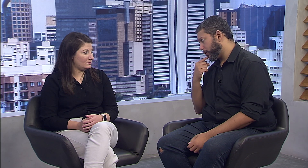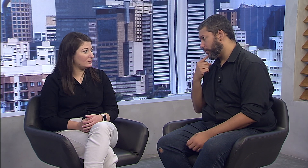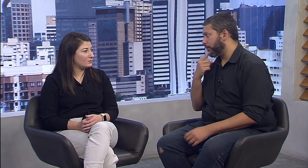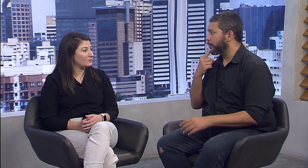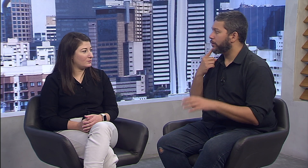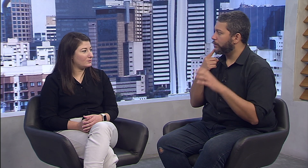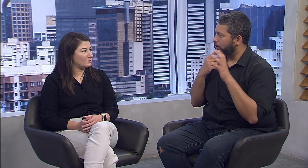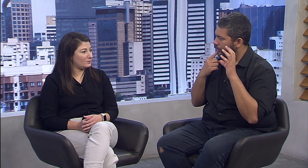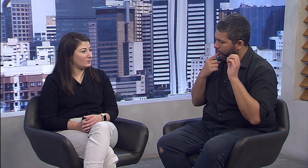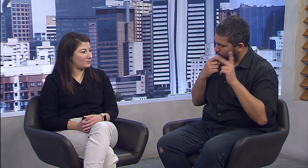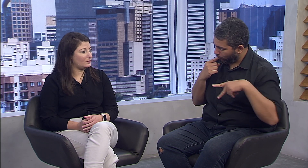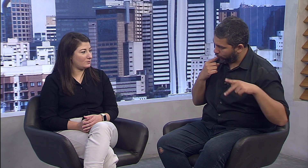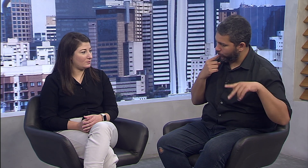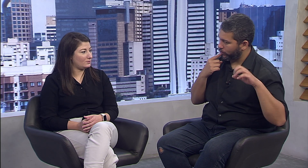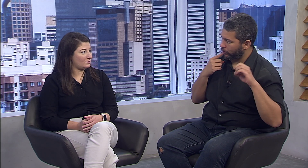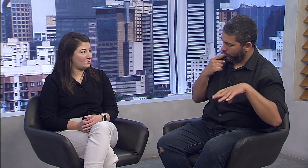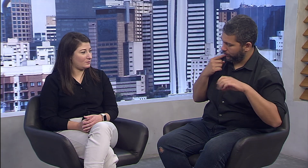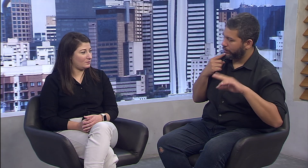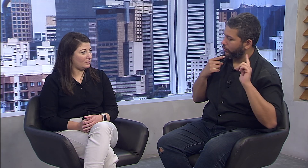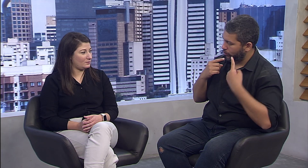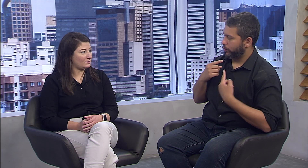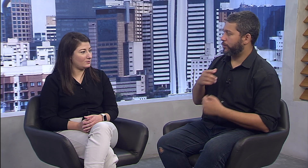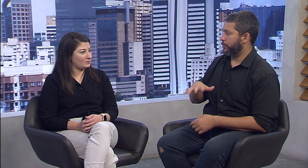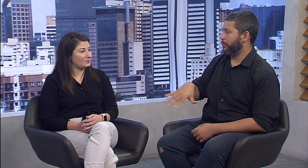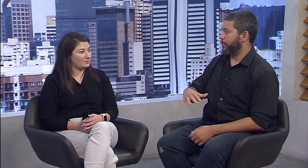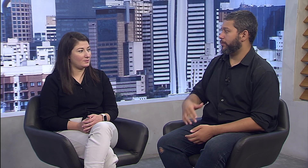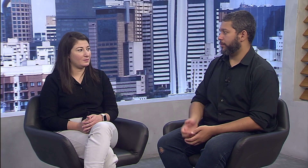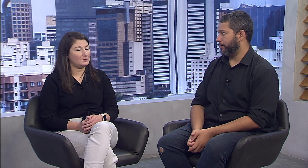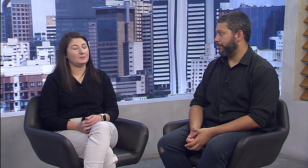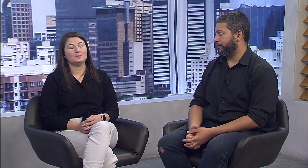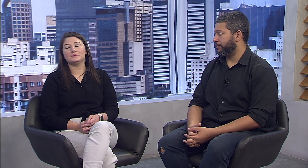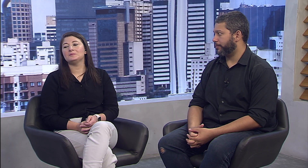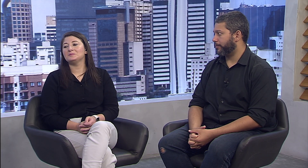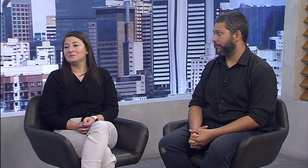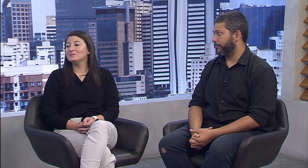Para alunos surdos, né, no caso? Isso.